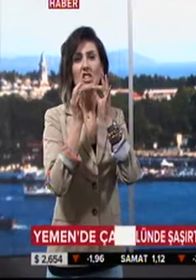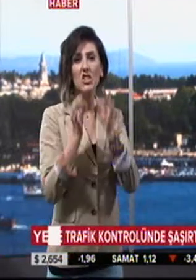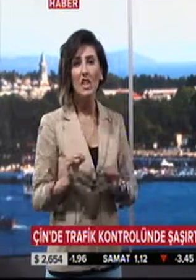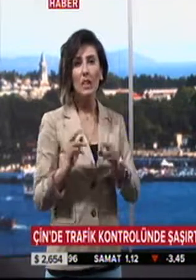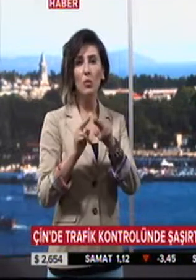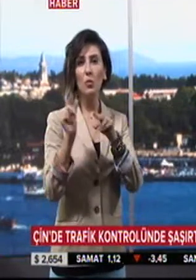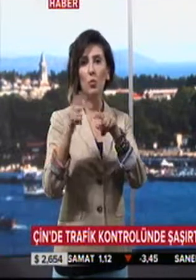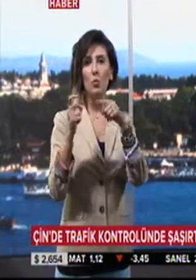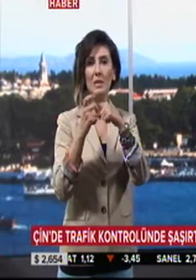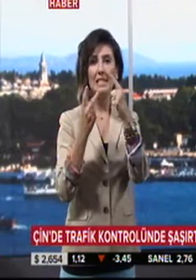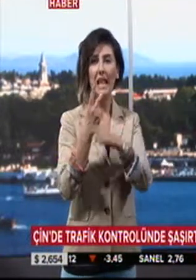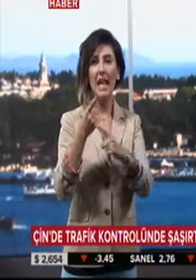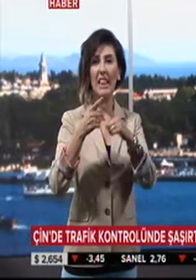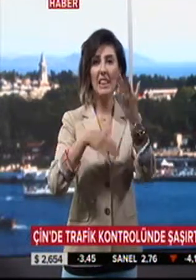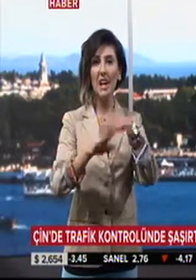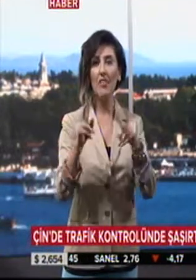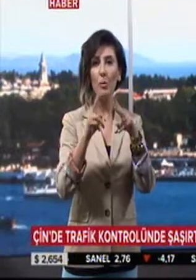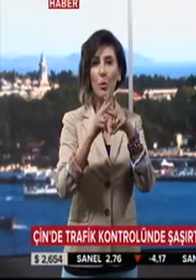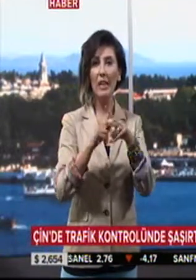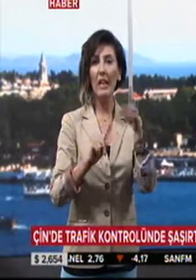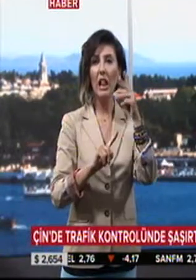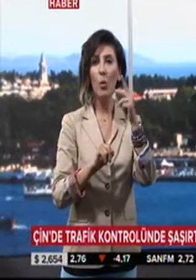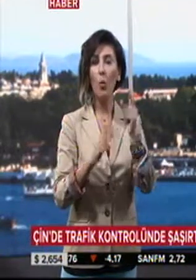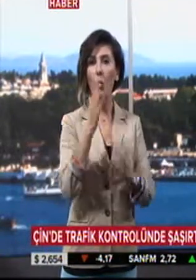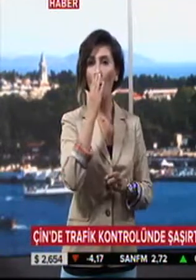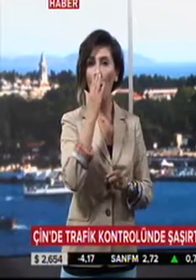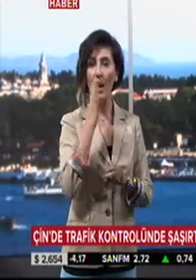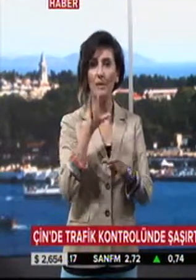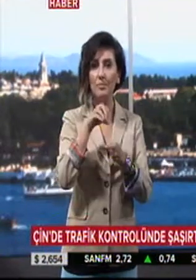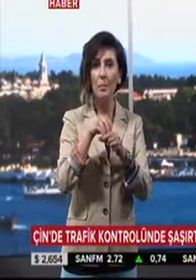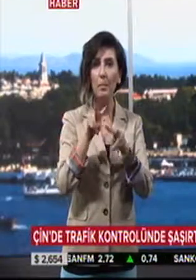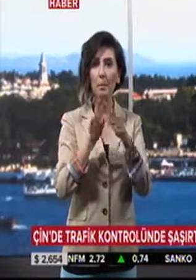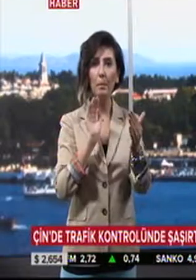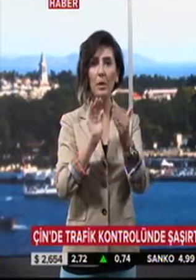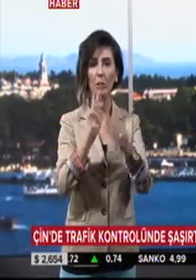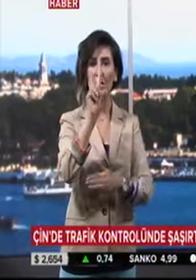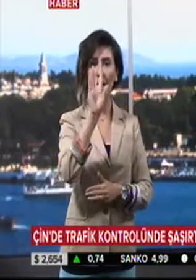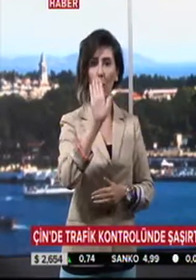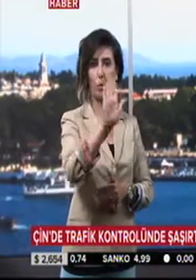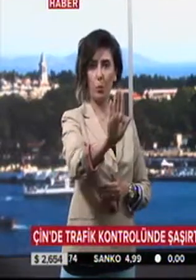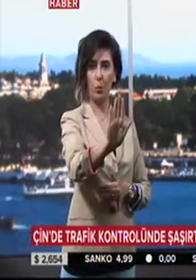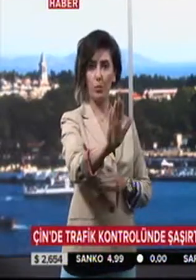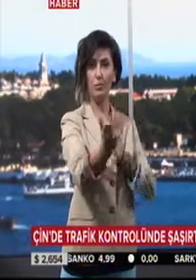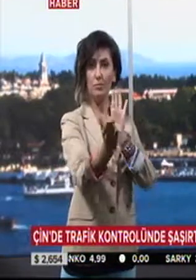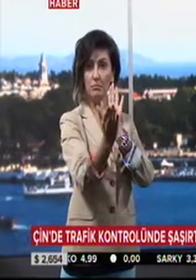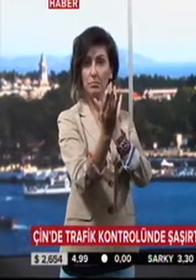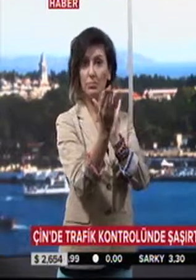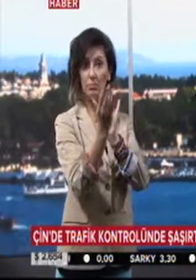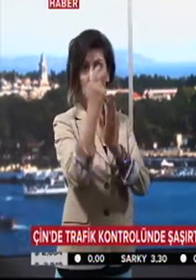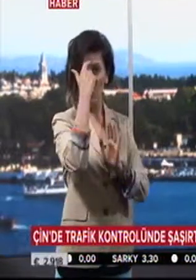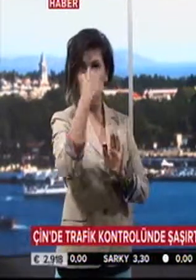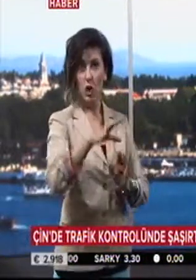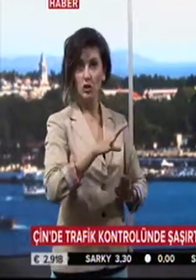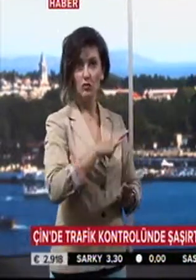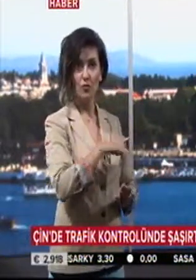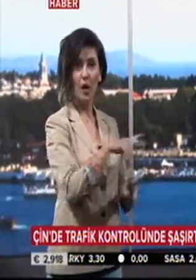Çin'in kuzeyinde trafik polisi ilkokul öğrencilerini taşıyan iki minibüsü durdurdu. Karşı karşıya kalınan manzara